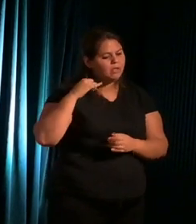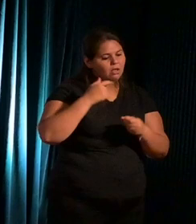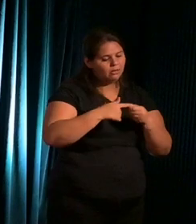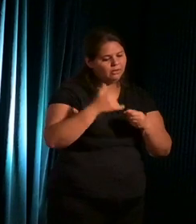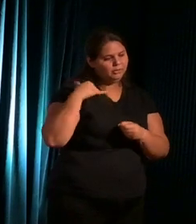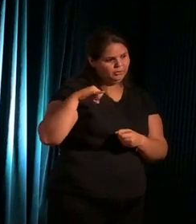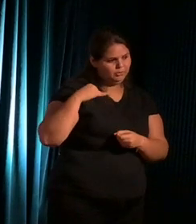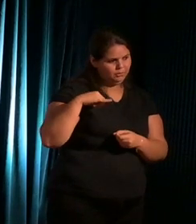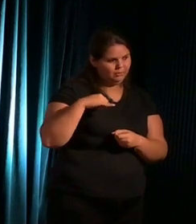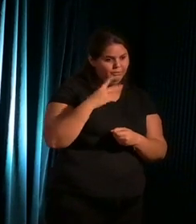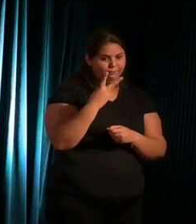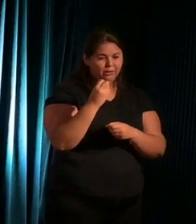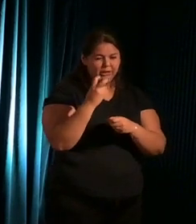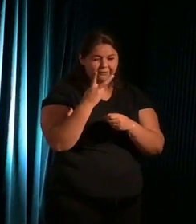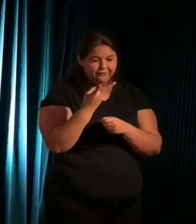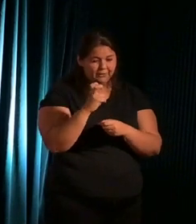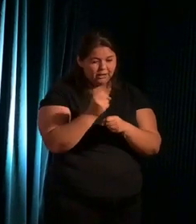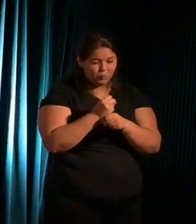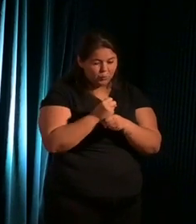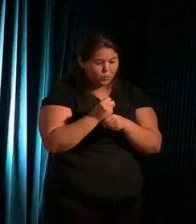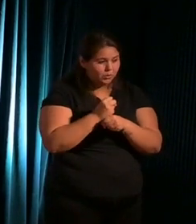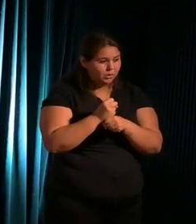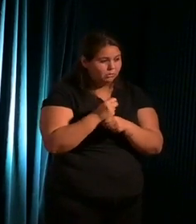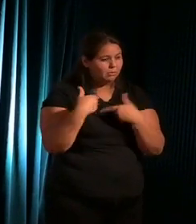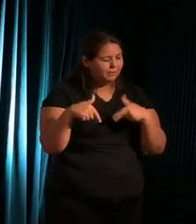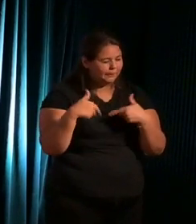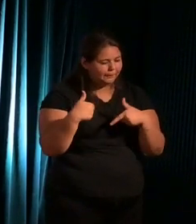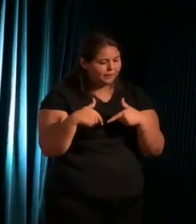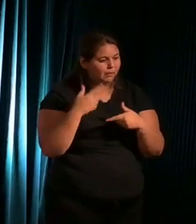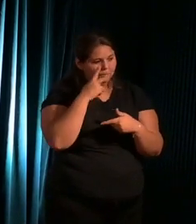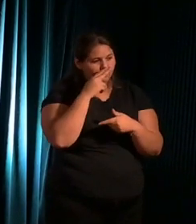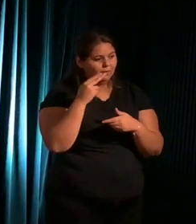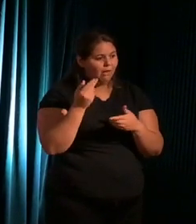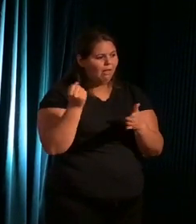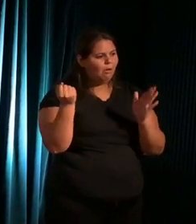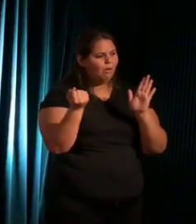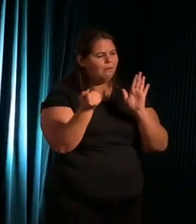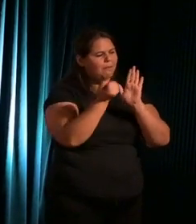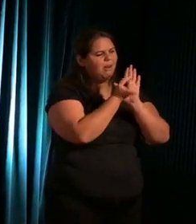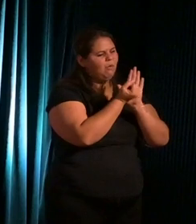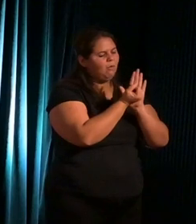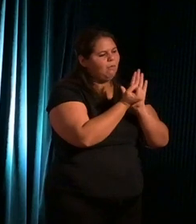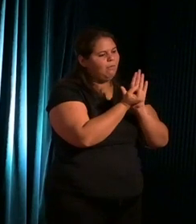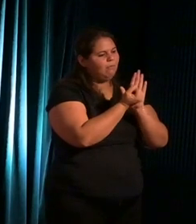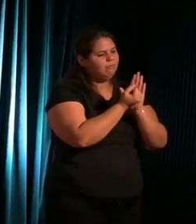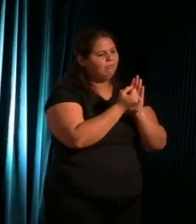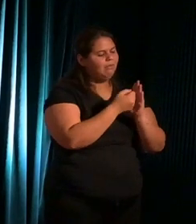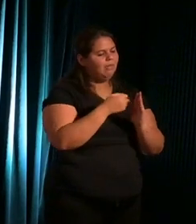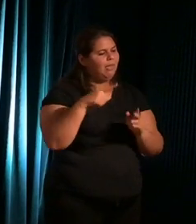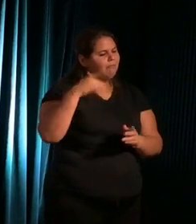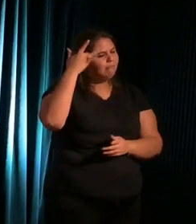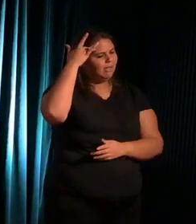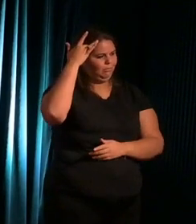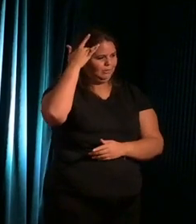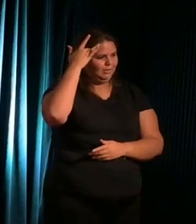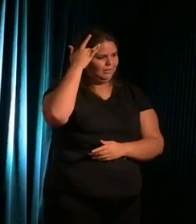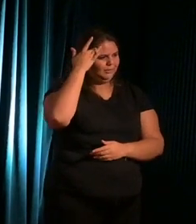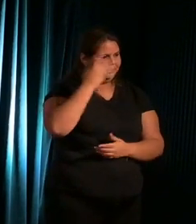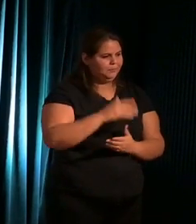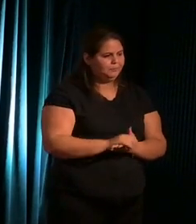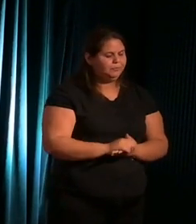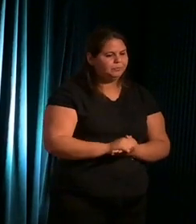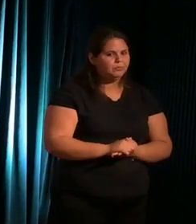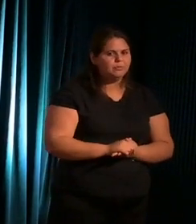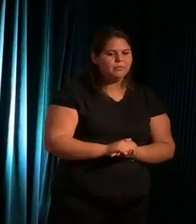carreira. Boa, né? Né? Quer dizer, um trajeto absolutamente maduro. E eu vou, em 2 minutos,